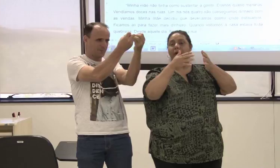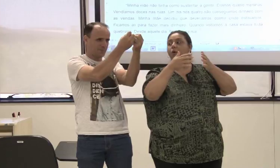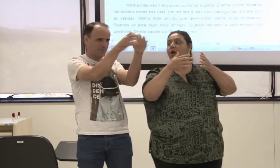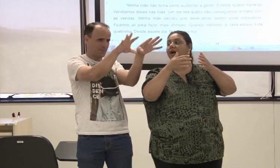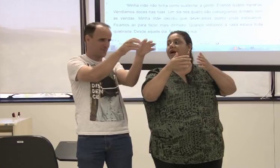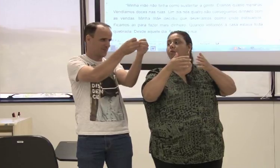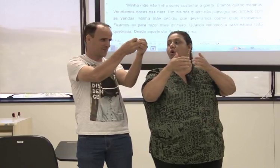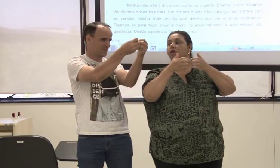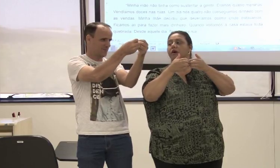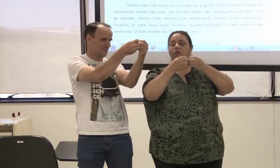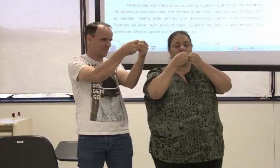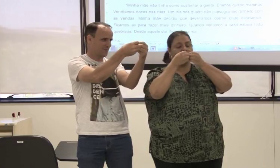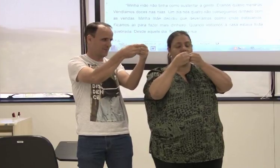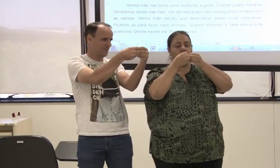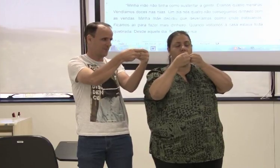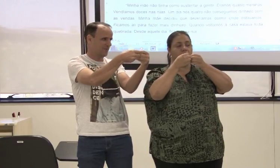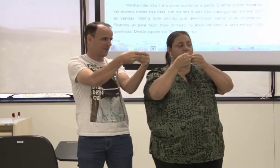boca. Cadê a boca? Não vai fazer bolinha.